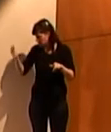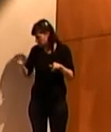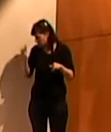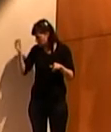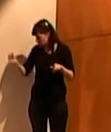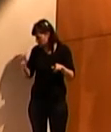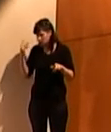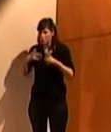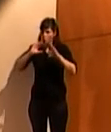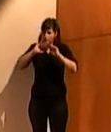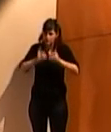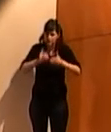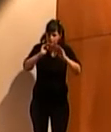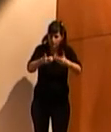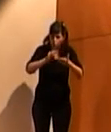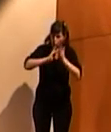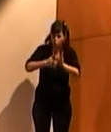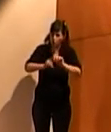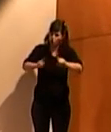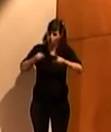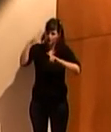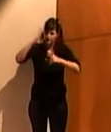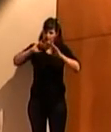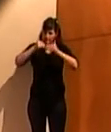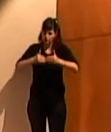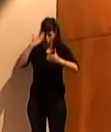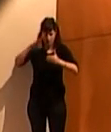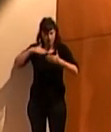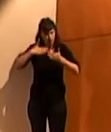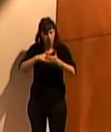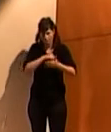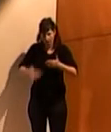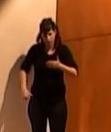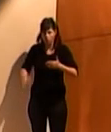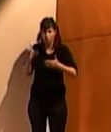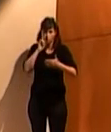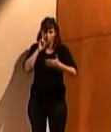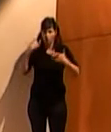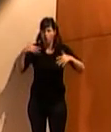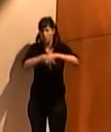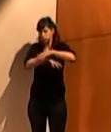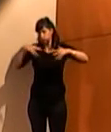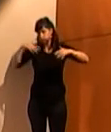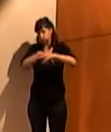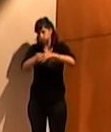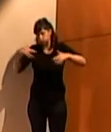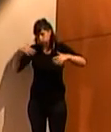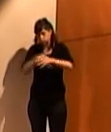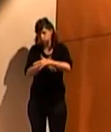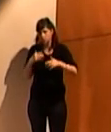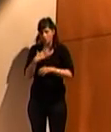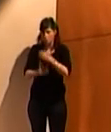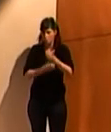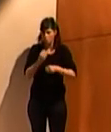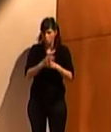les stations, certes, mais sur les grosses stations qui posent problème, où il y a beaucoup de trafic, où on pense que